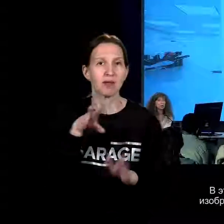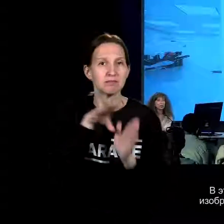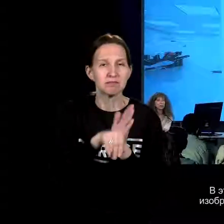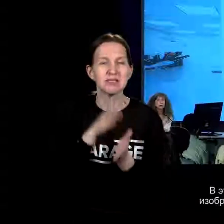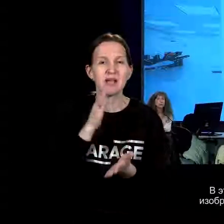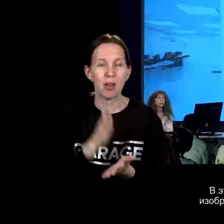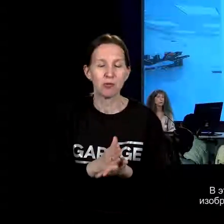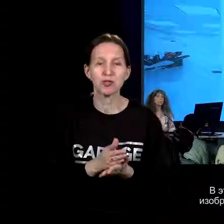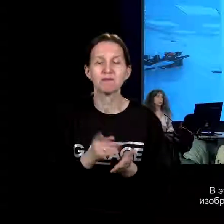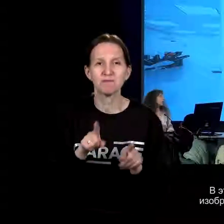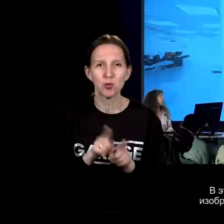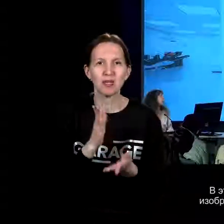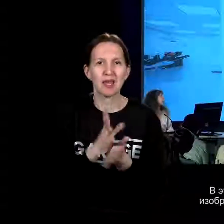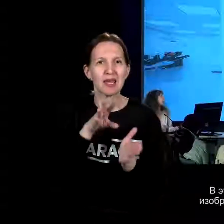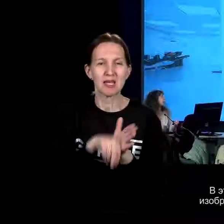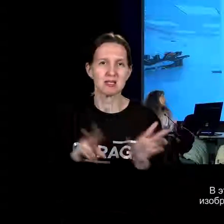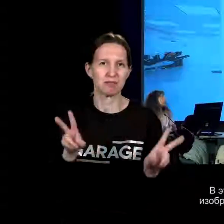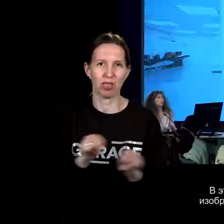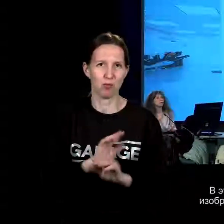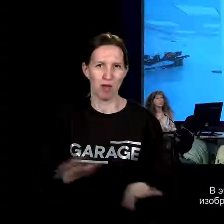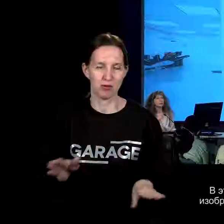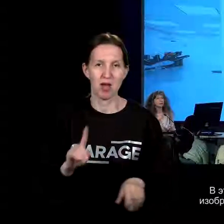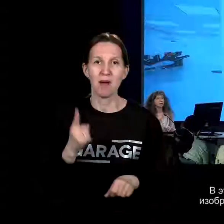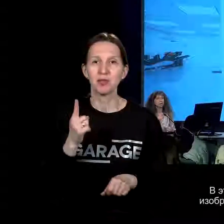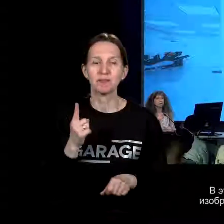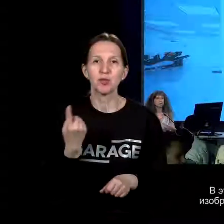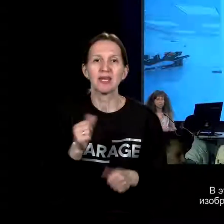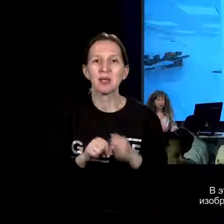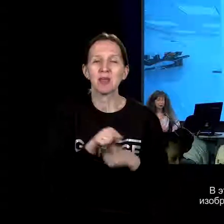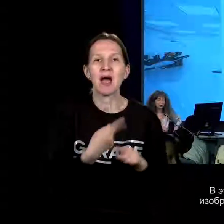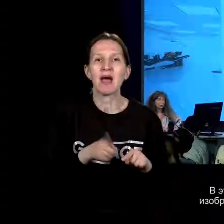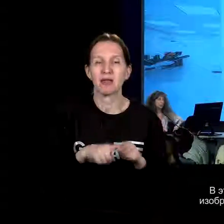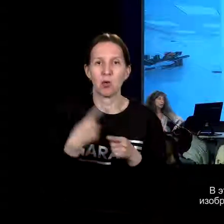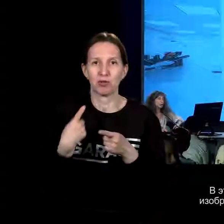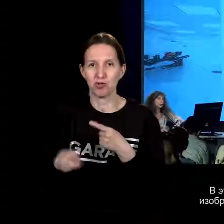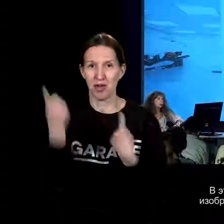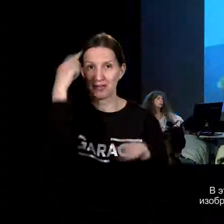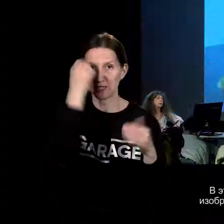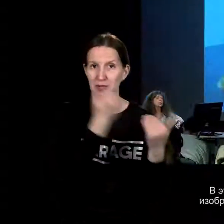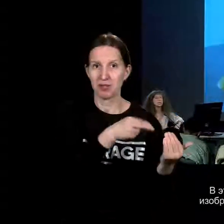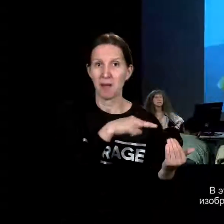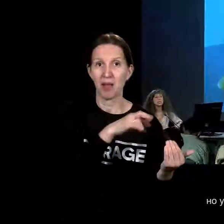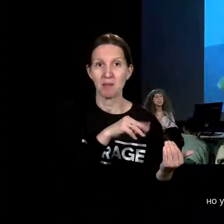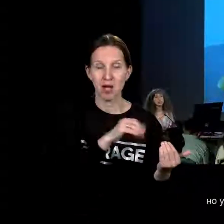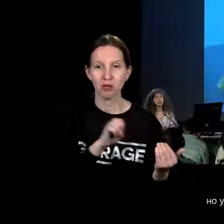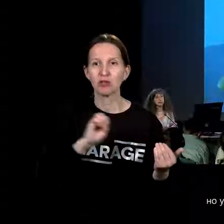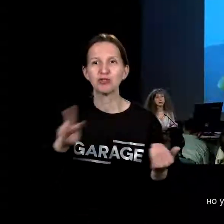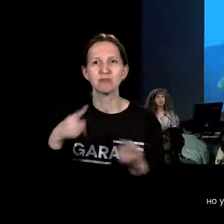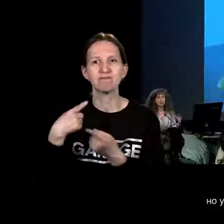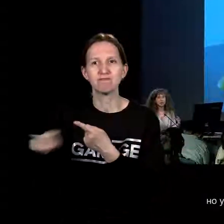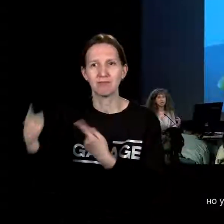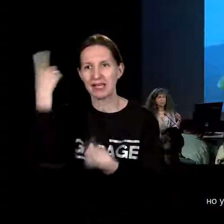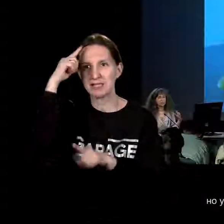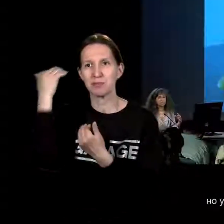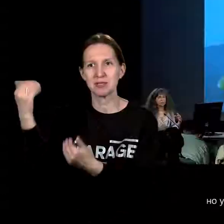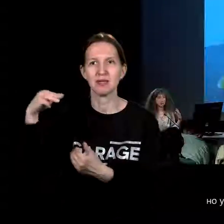заложена эта неудача, потому что это то, что, наверное, отличает изобретение Пономаренко от изобретения Тенгли. Изобретение